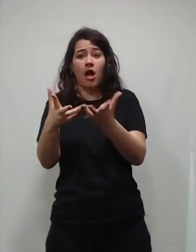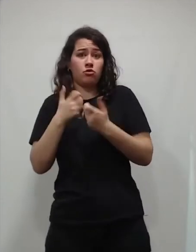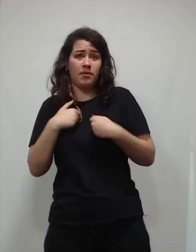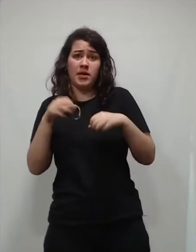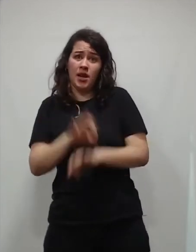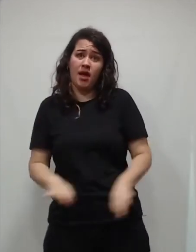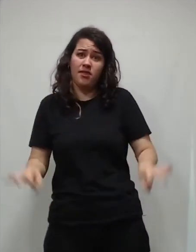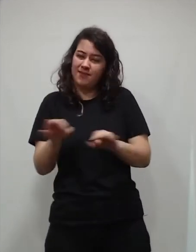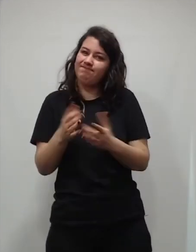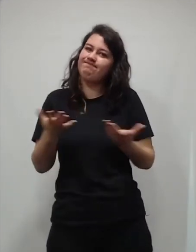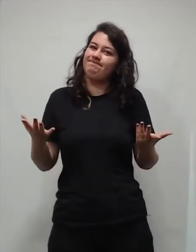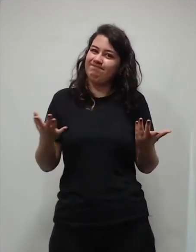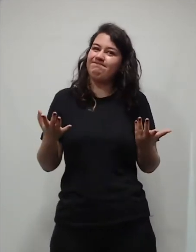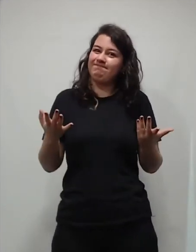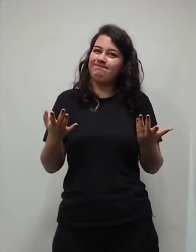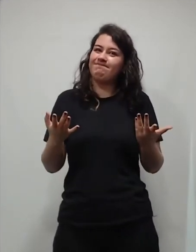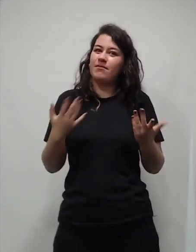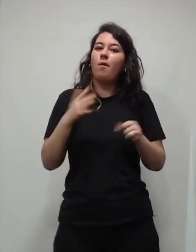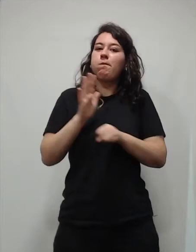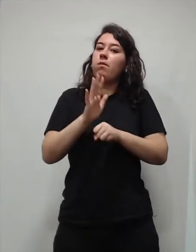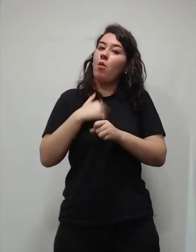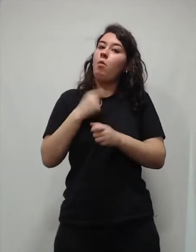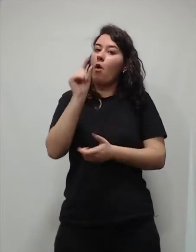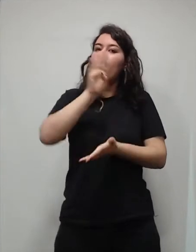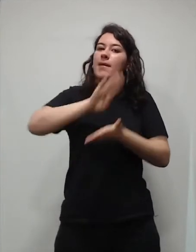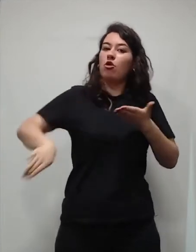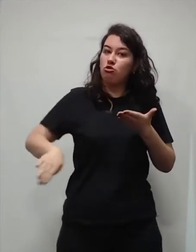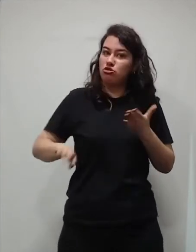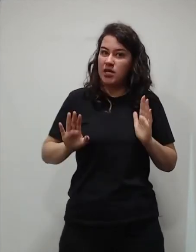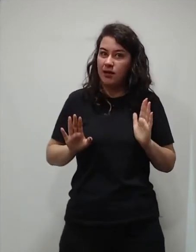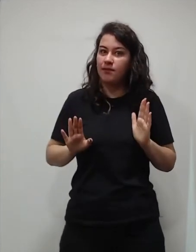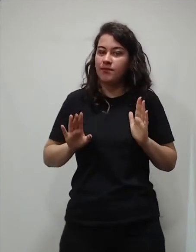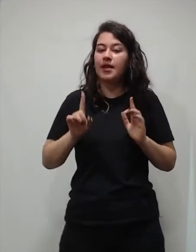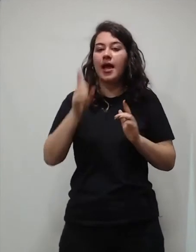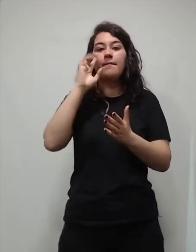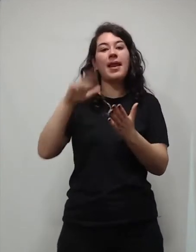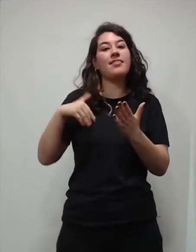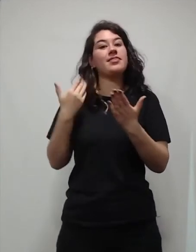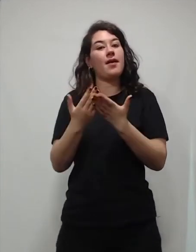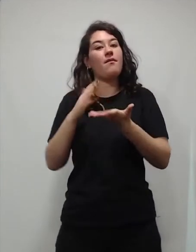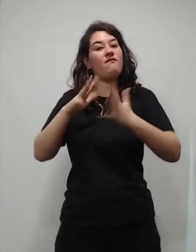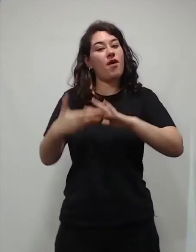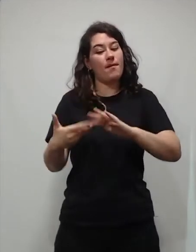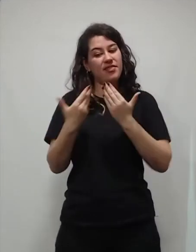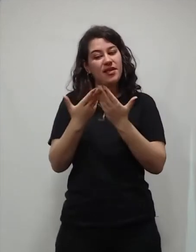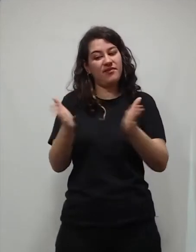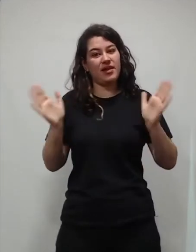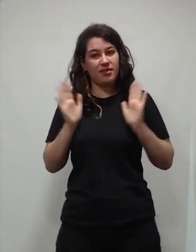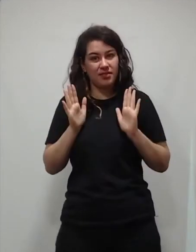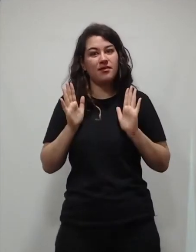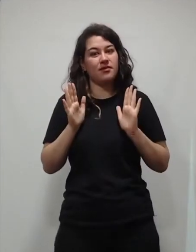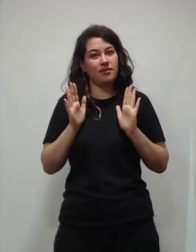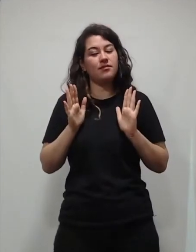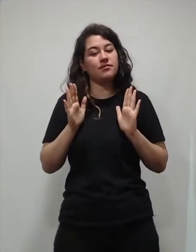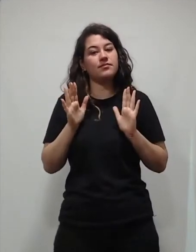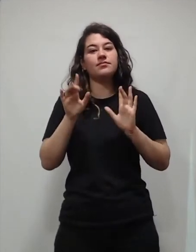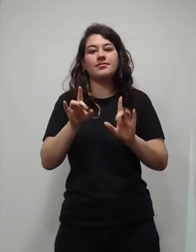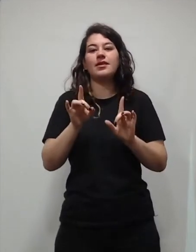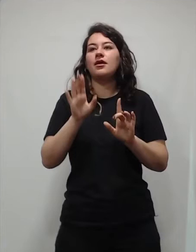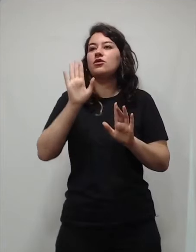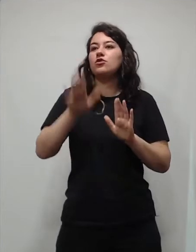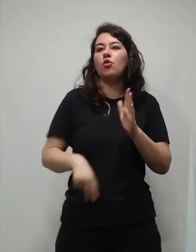No. Entonces me excluye. Lo que estamos planteando acá es otro punto de partida. Es